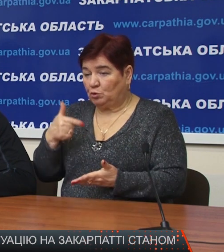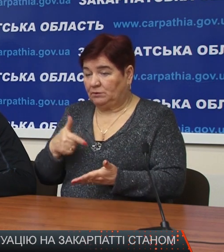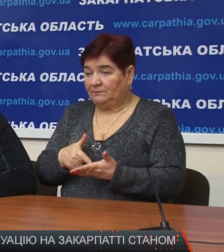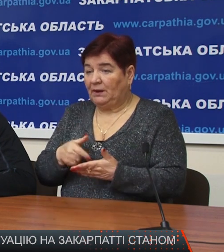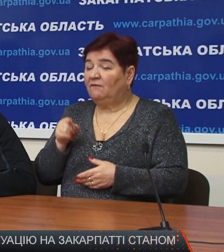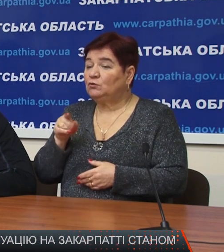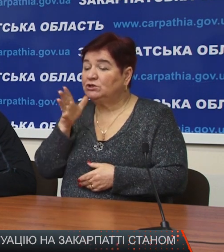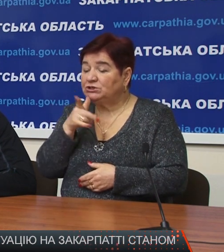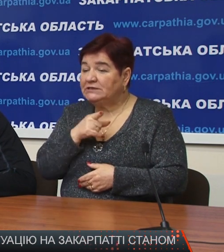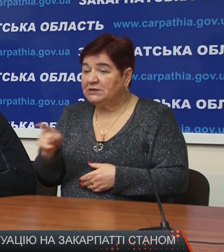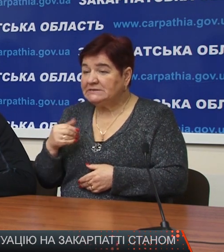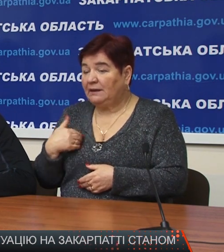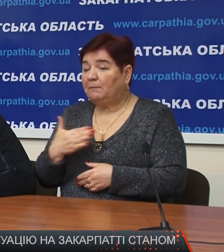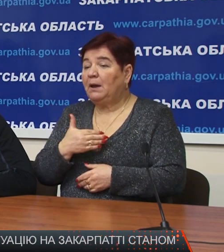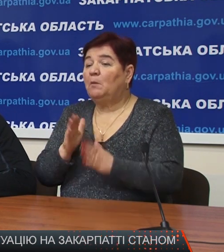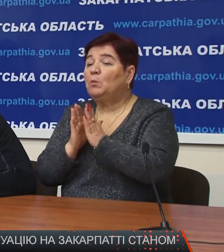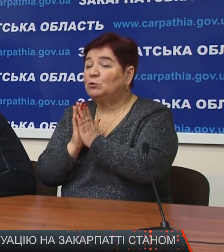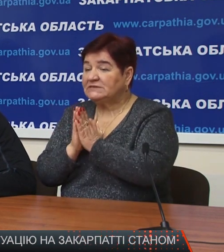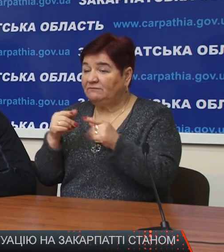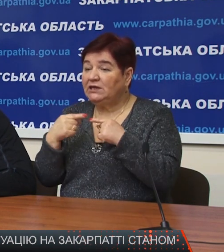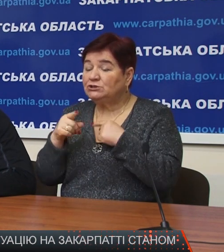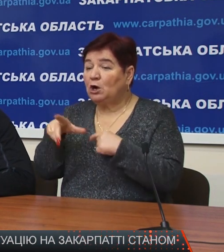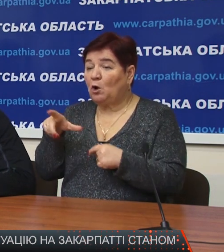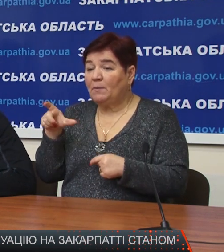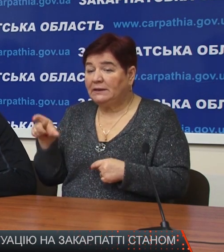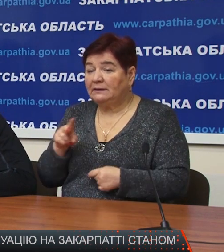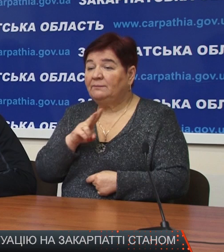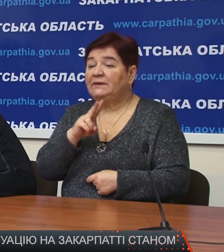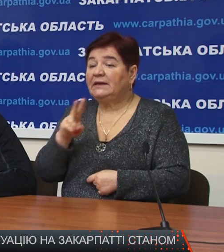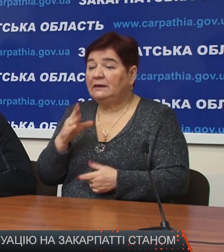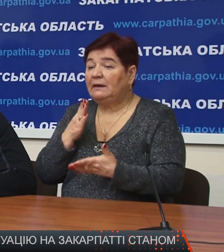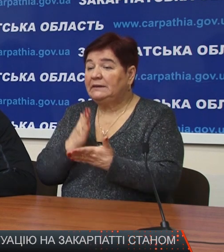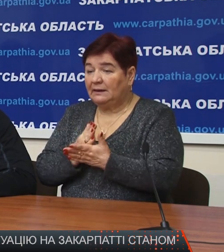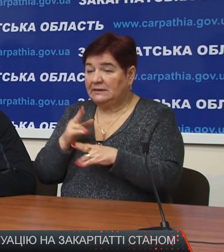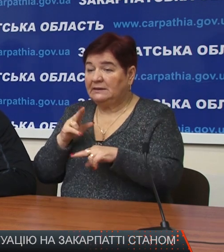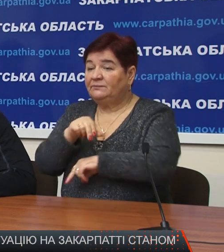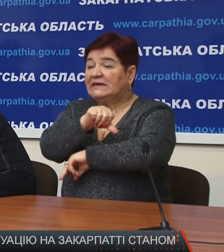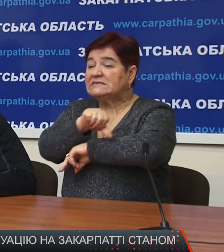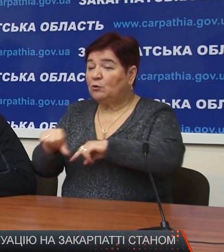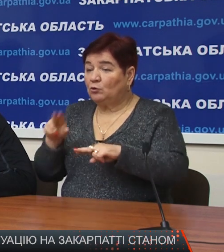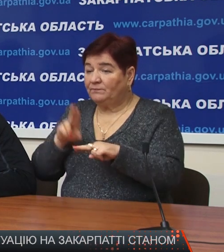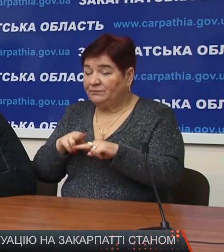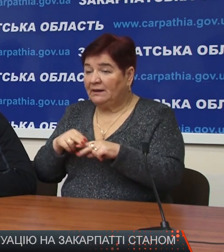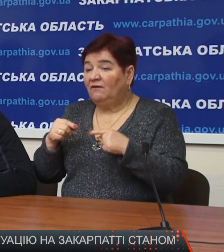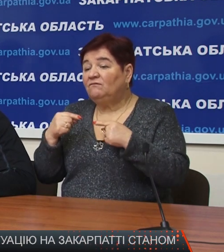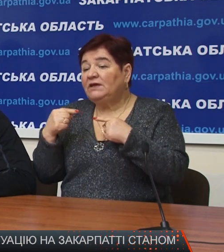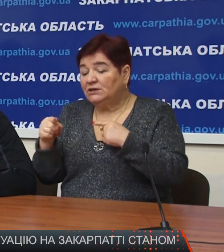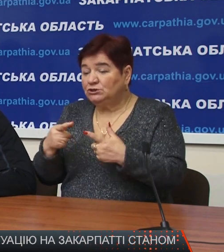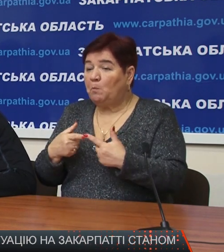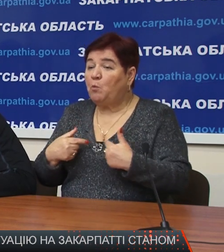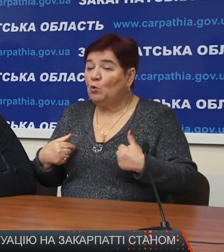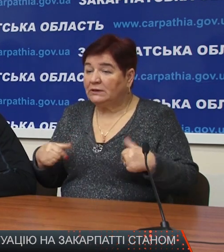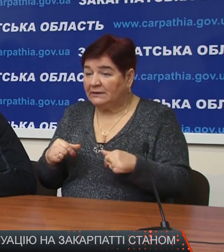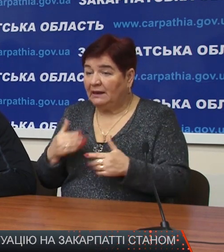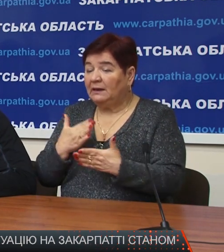В той же час я попросив інших громадян, які мають закордонні паспорта, виїхати в інші пункти пропуску, їх